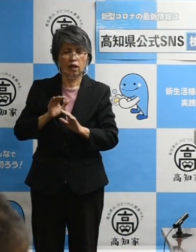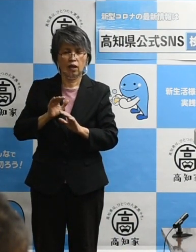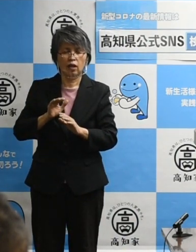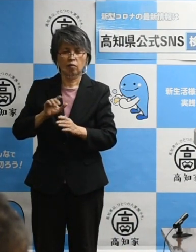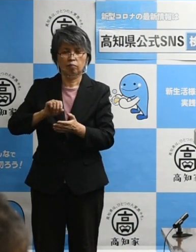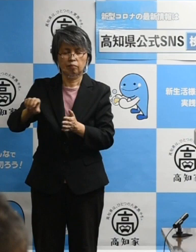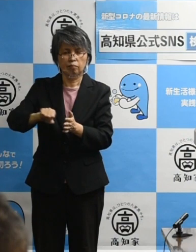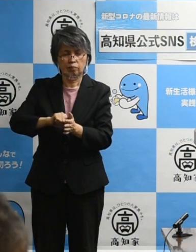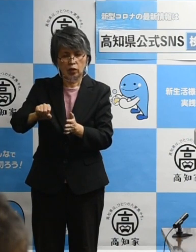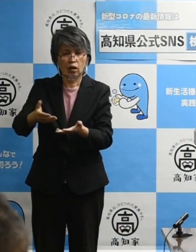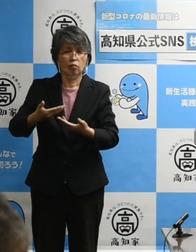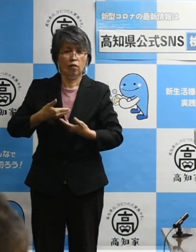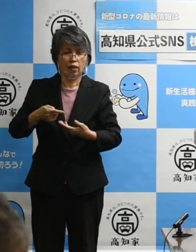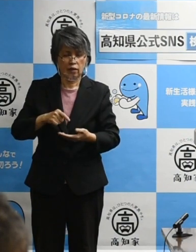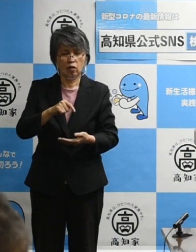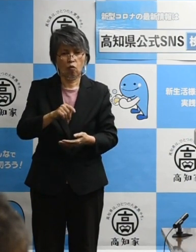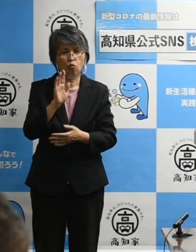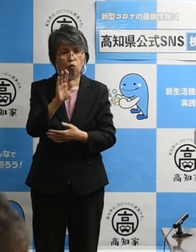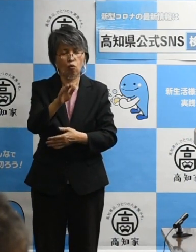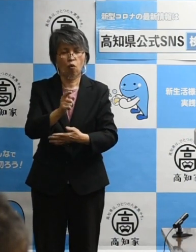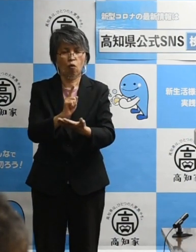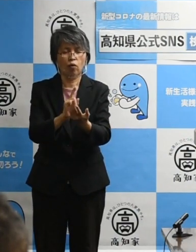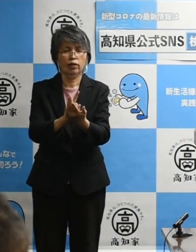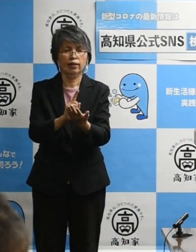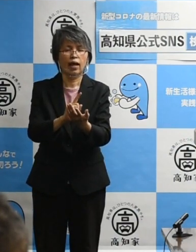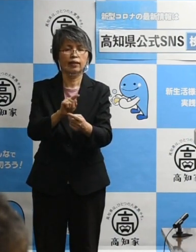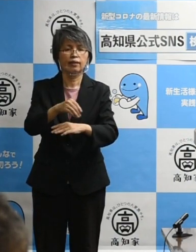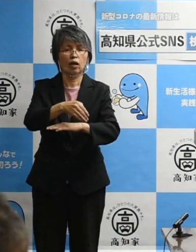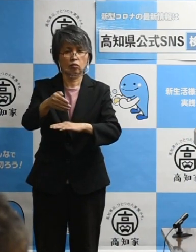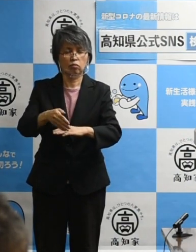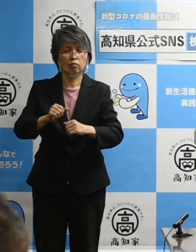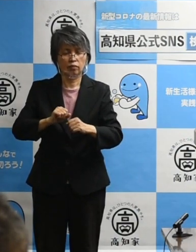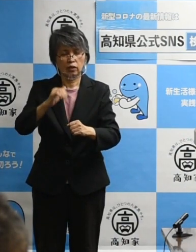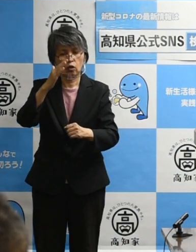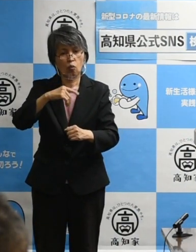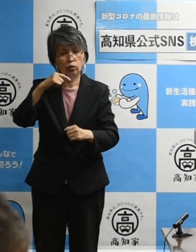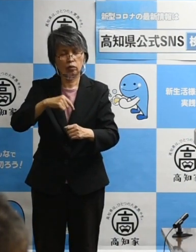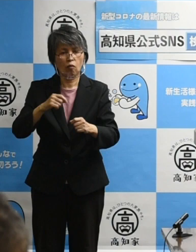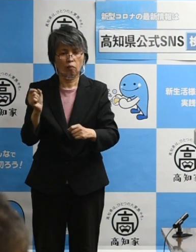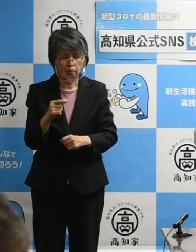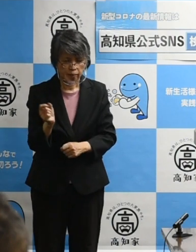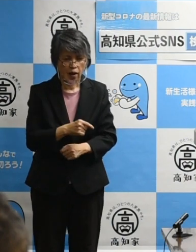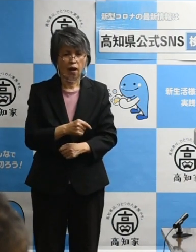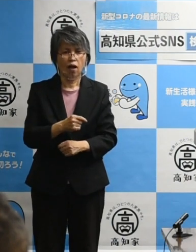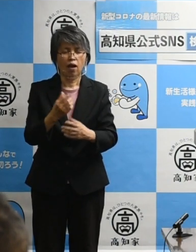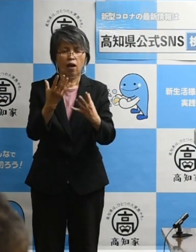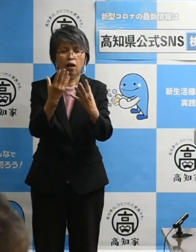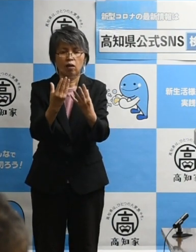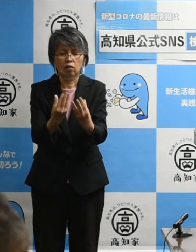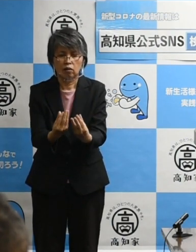ただきながら、参考にさせていただきながら、今後の対策も検討し、また高知県もできるだけ早期に収束